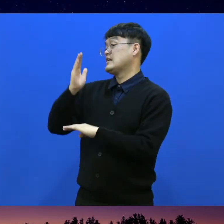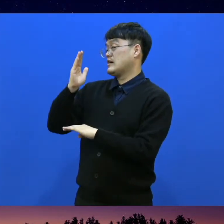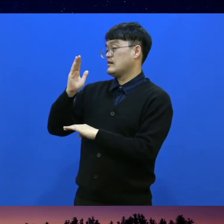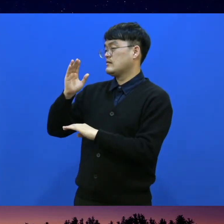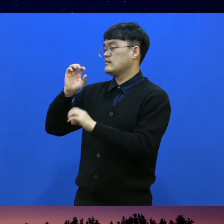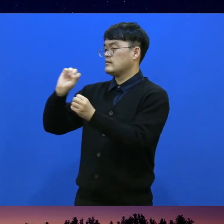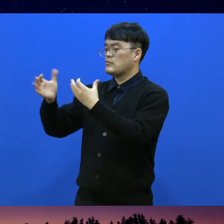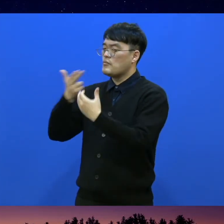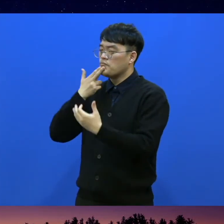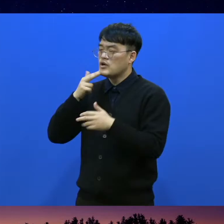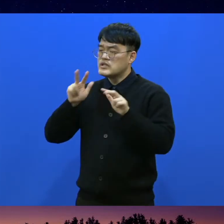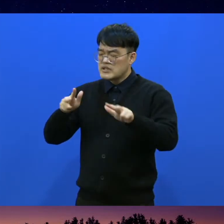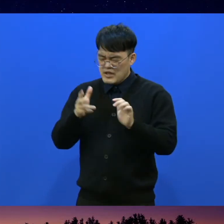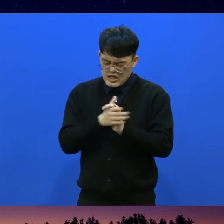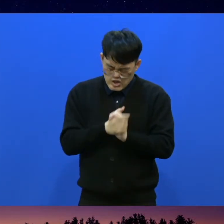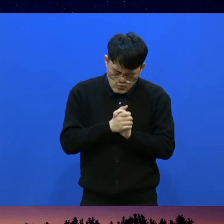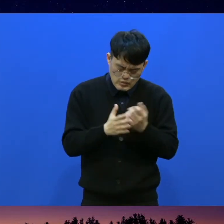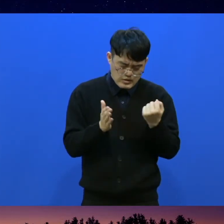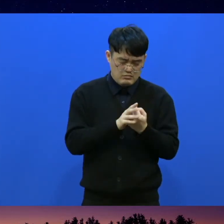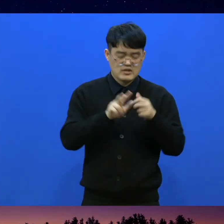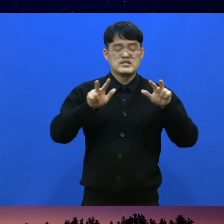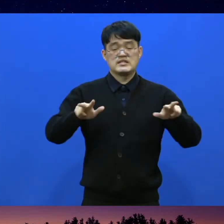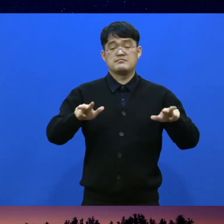없어요. 기도했기 때문이에요.